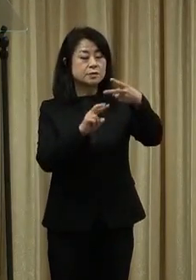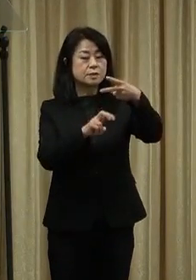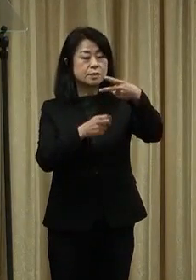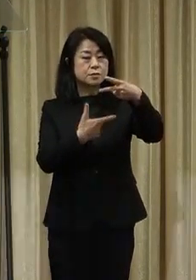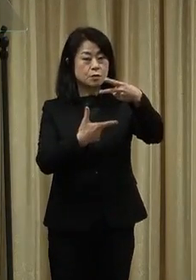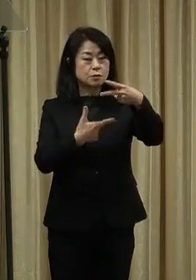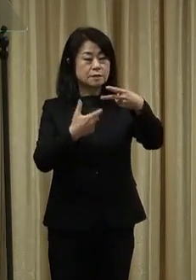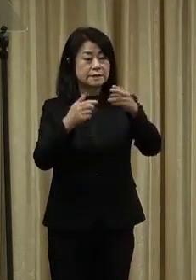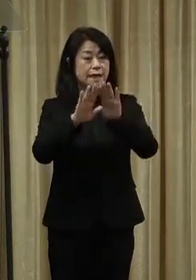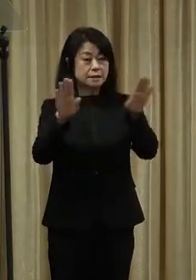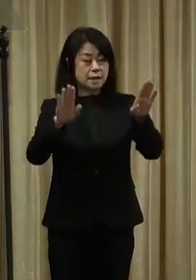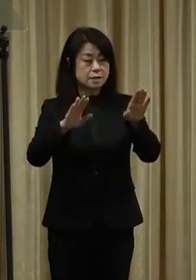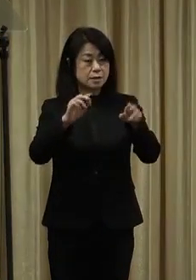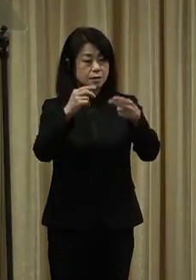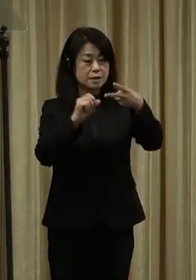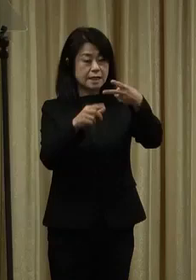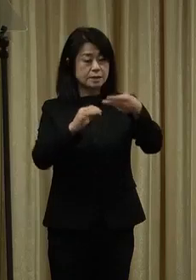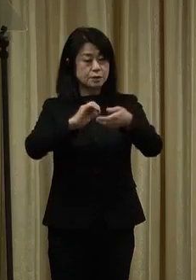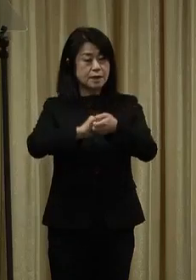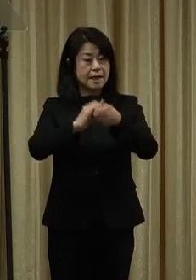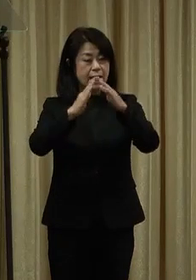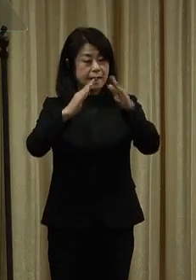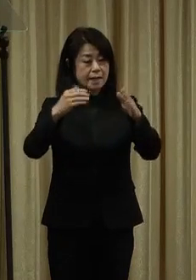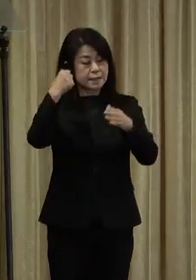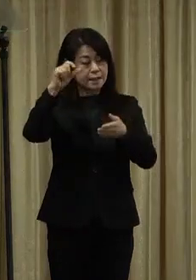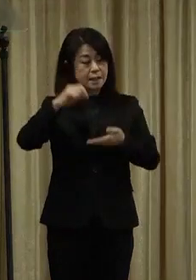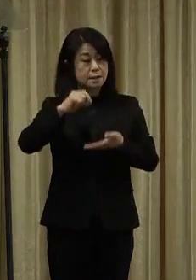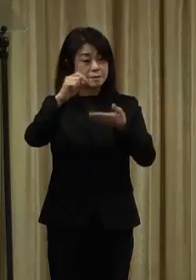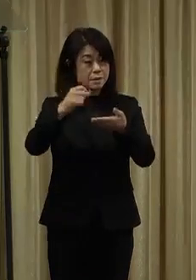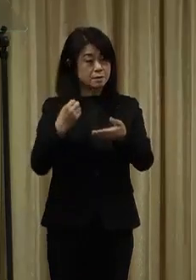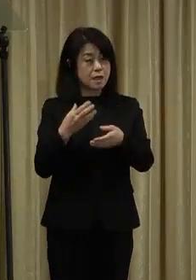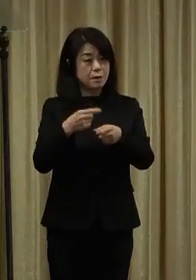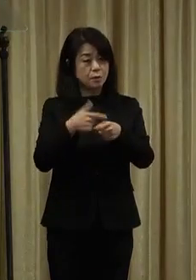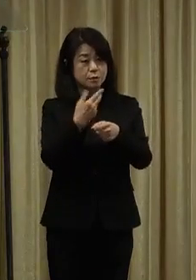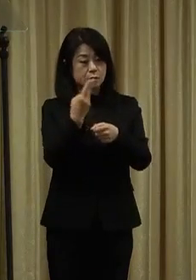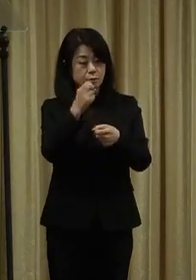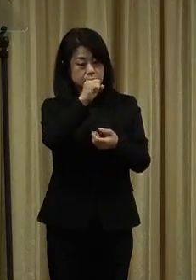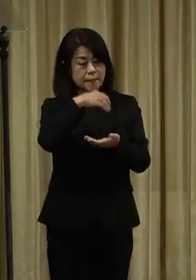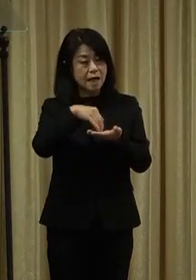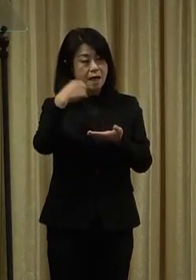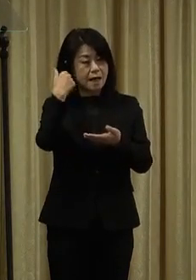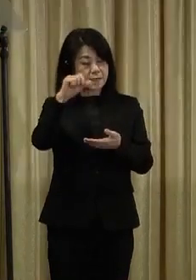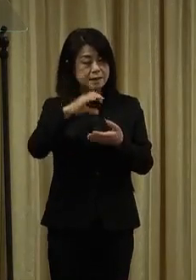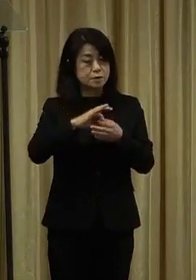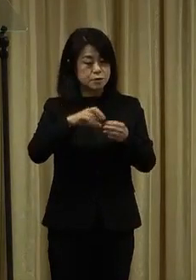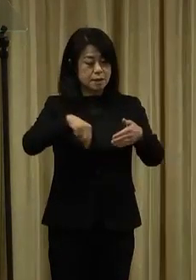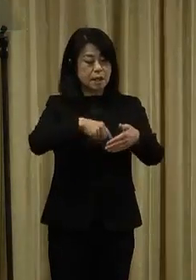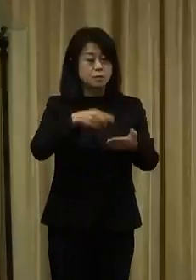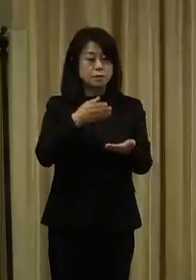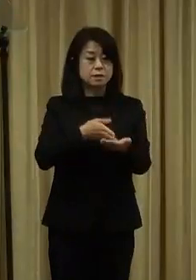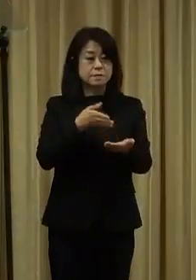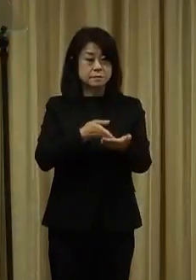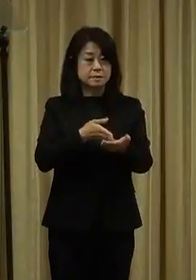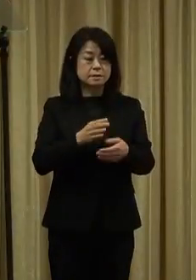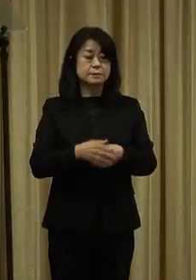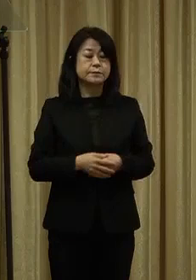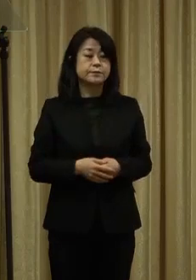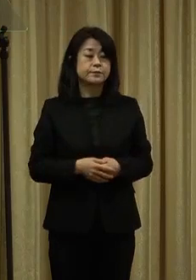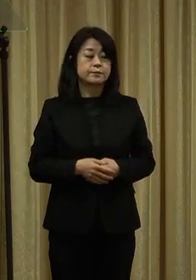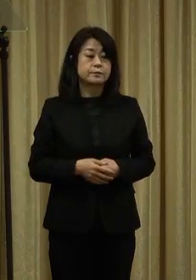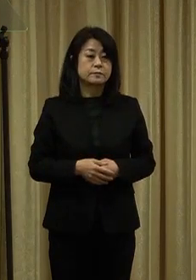日開会の2月定例会に提案いたします、令和6年度予算案について概要を説明をいた